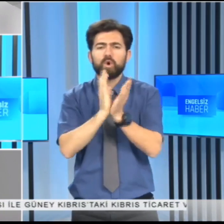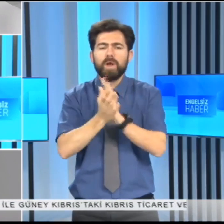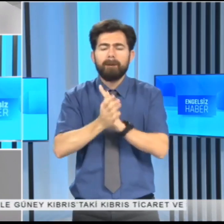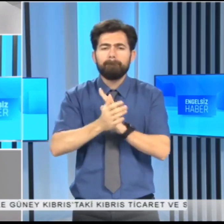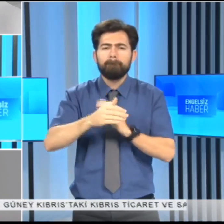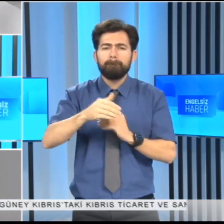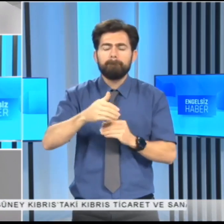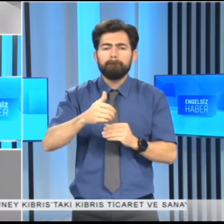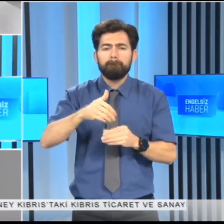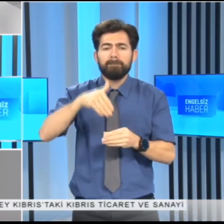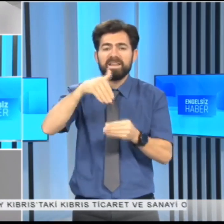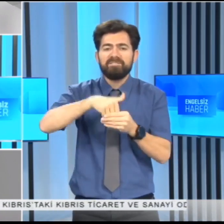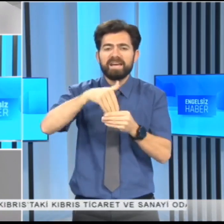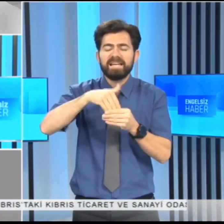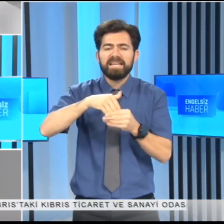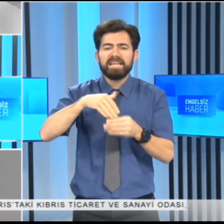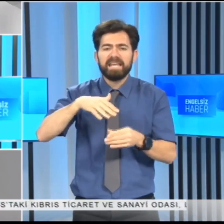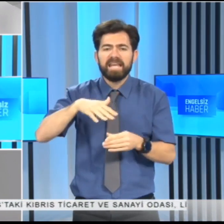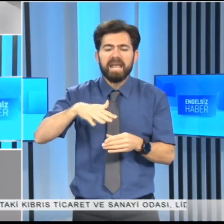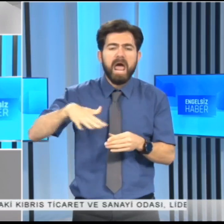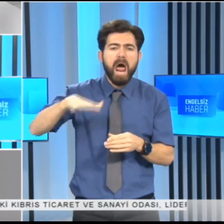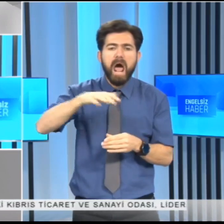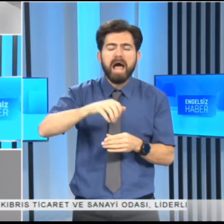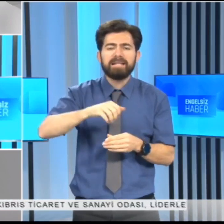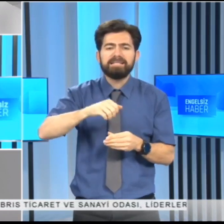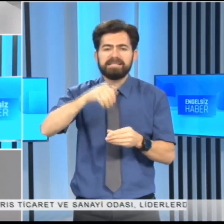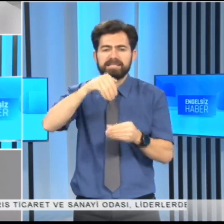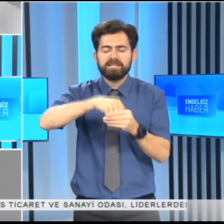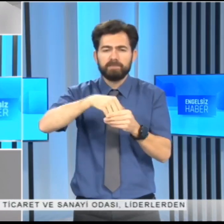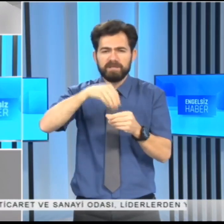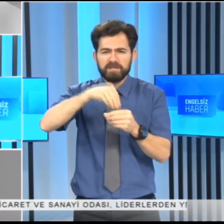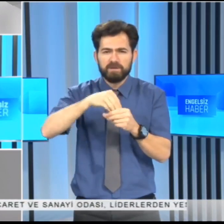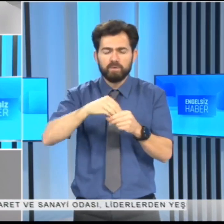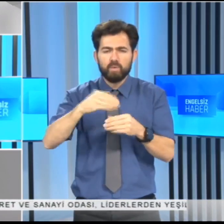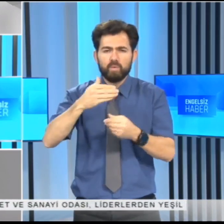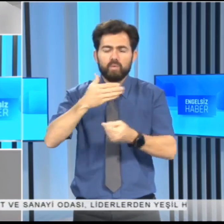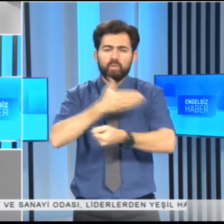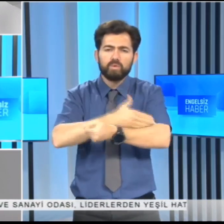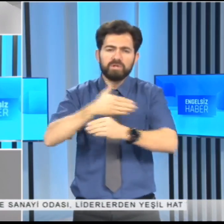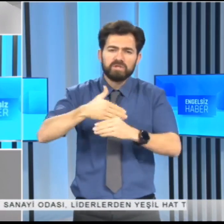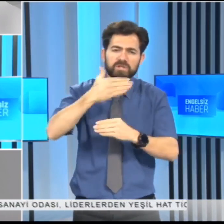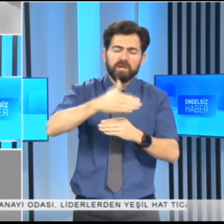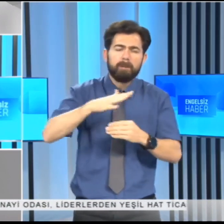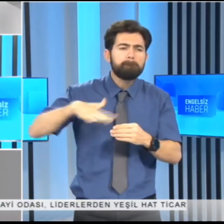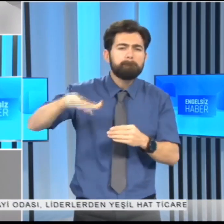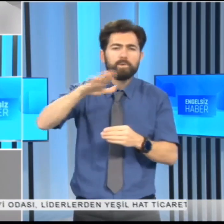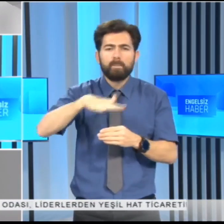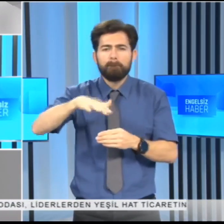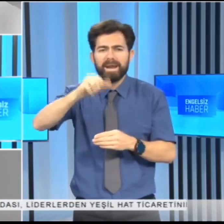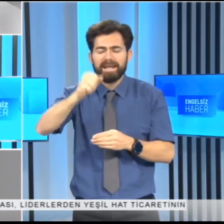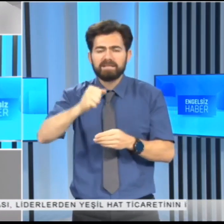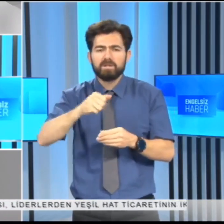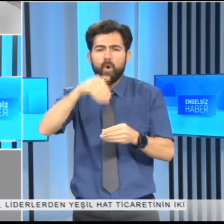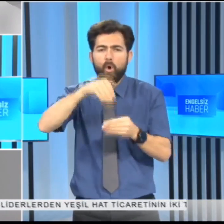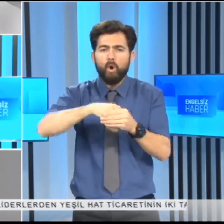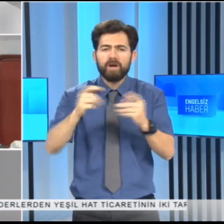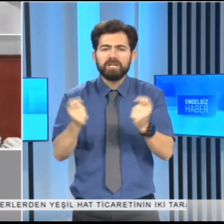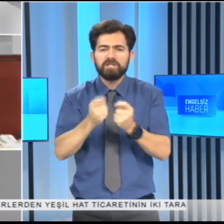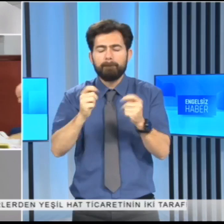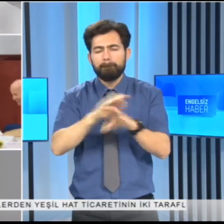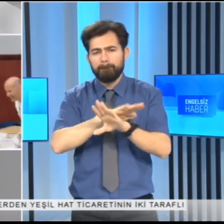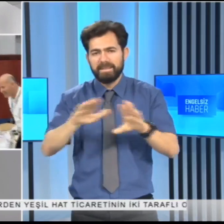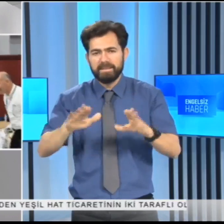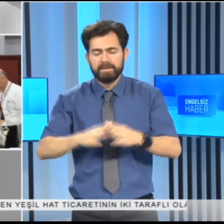milletvekili genel seçimi için yurt dışındaki tüm merkezlerde oy verme işlemi tamamlandı.